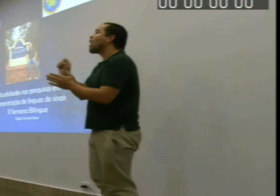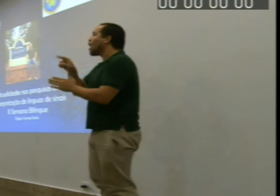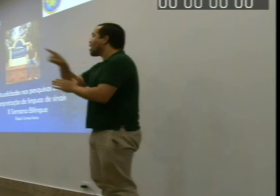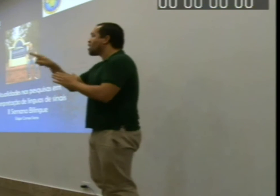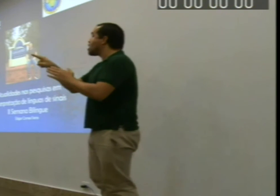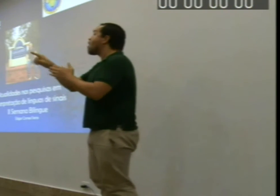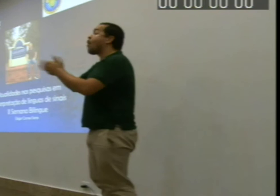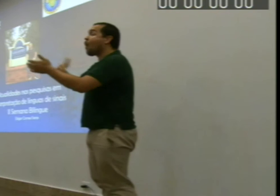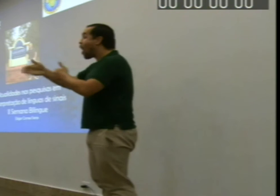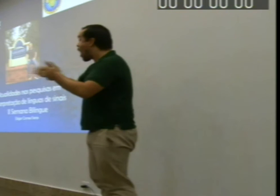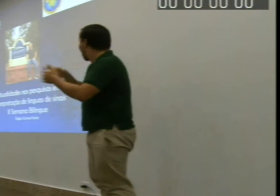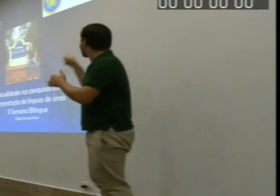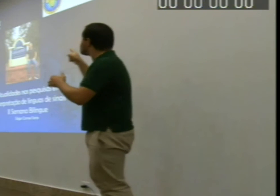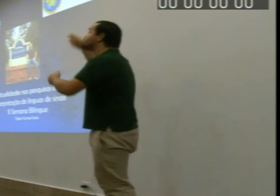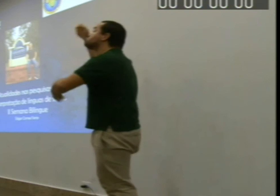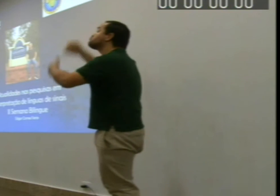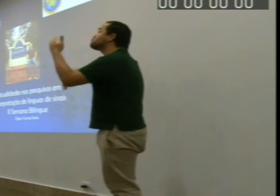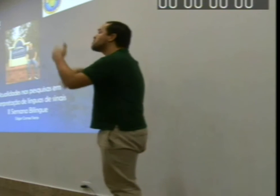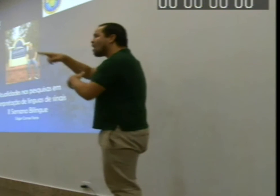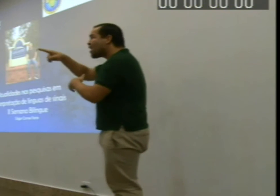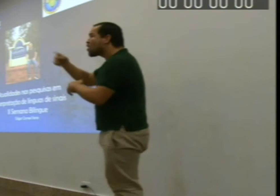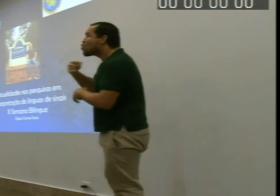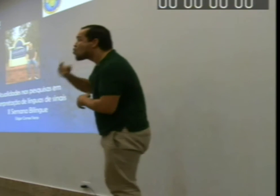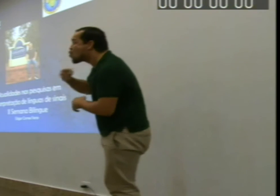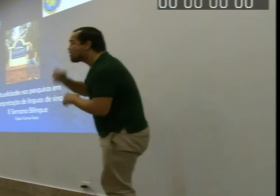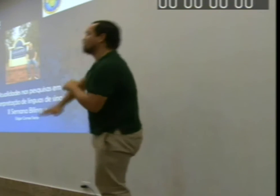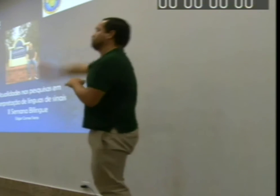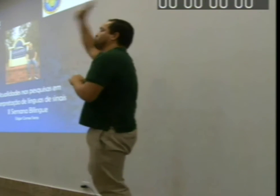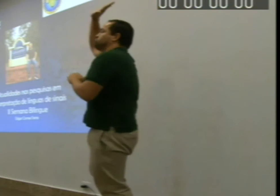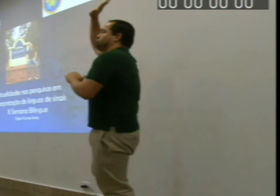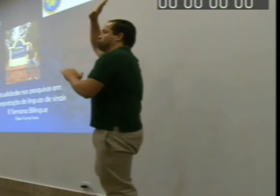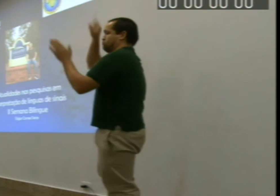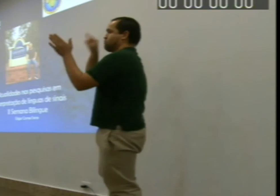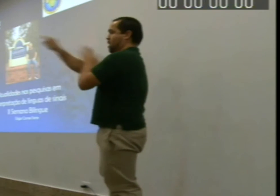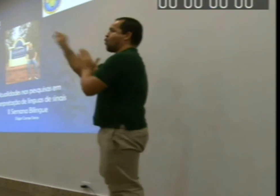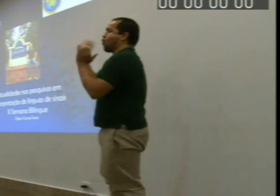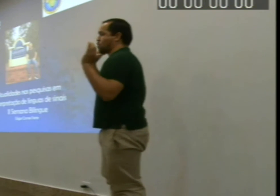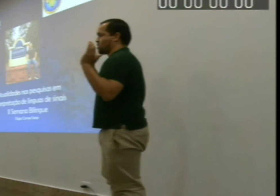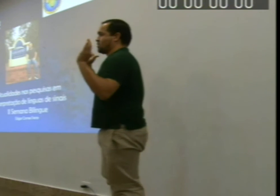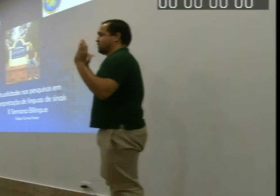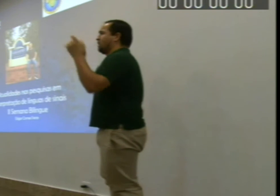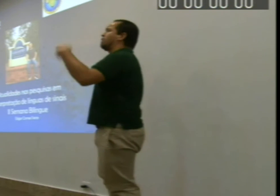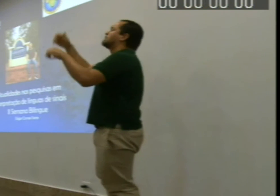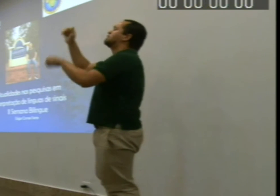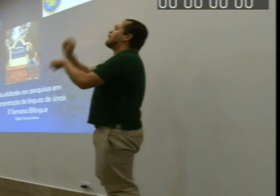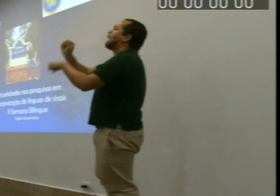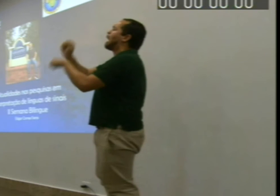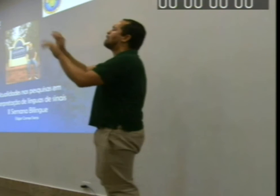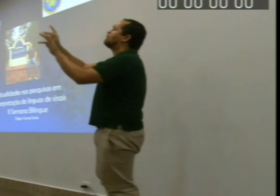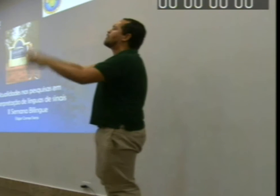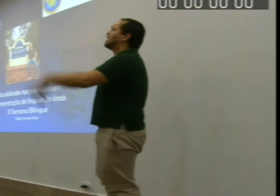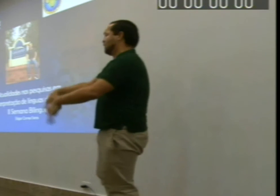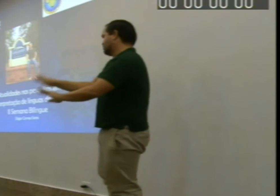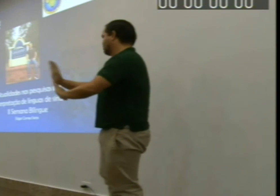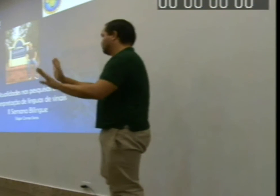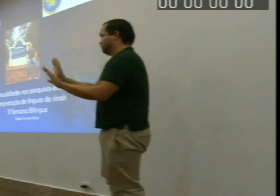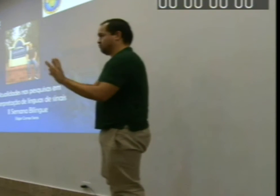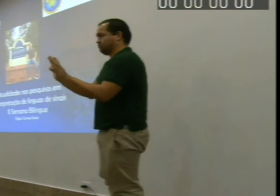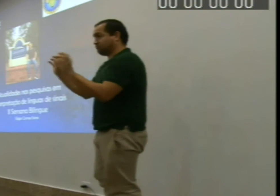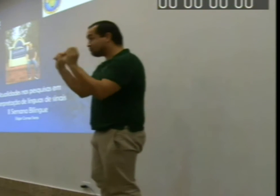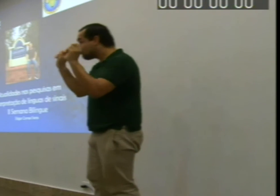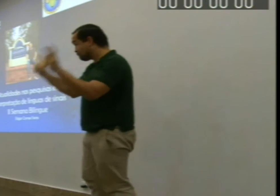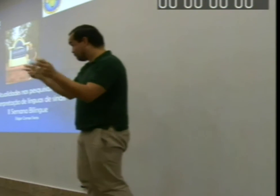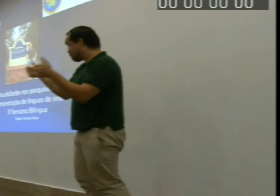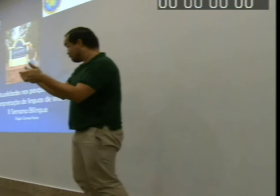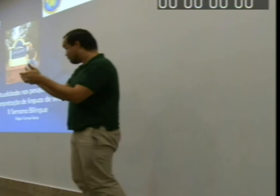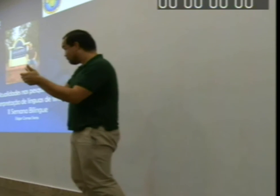que precisar qualquer momento ah se tiver dúvida vocês podem erguer a mão e me perguntar não precisa esperar até o final